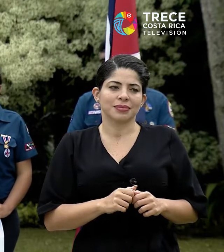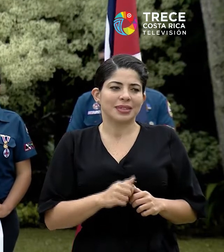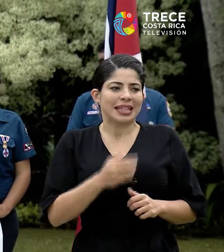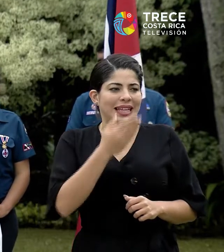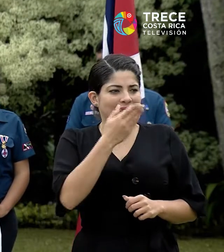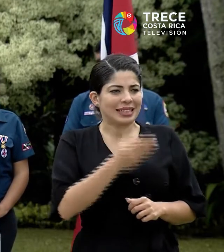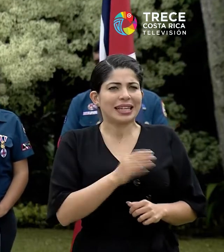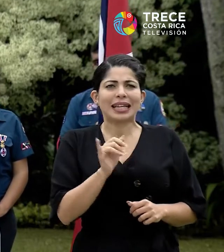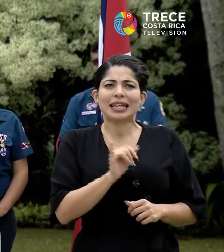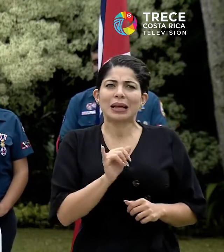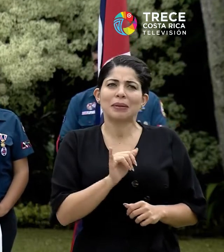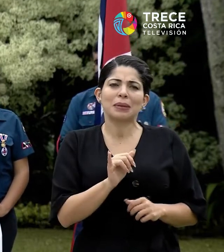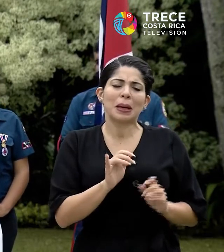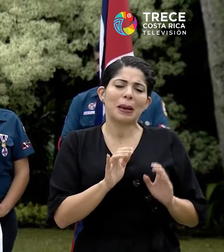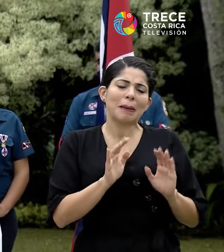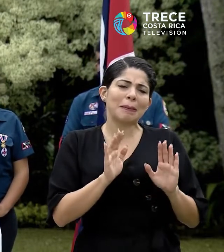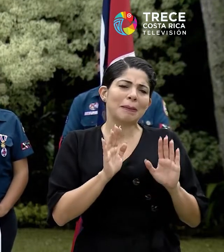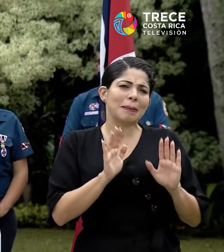también maravillosamente